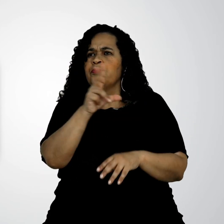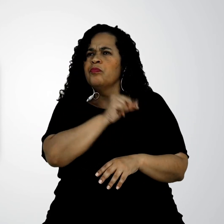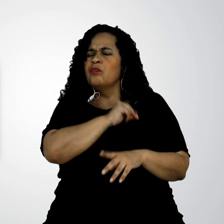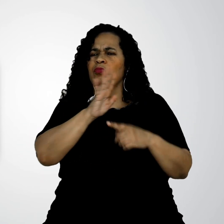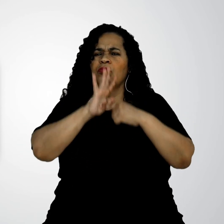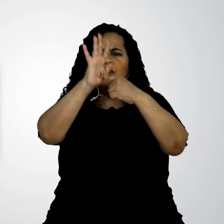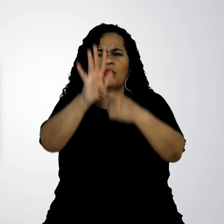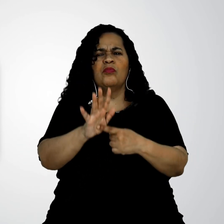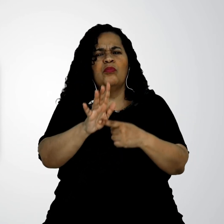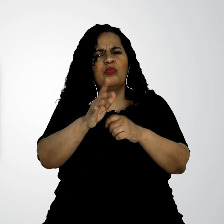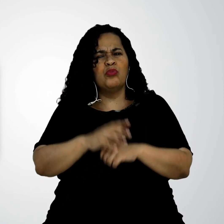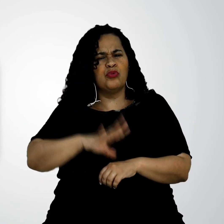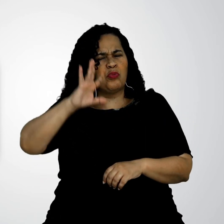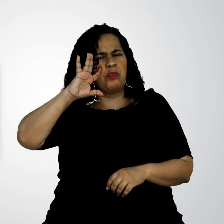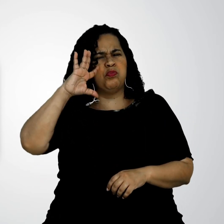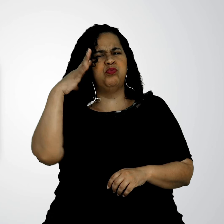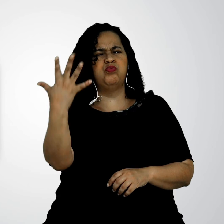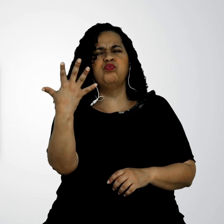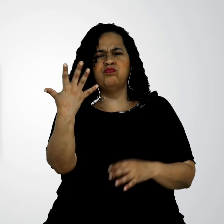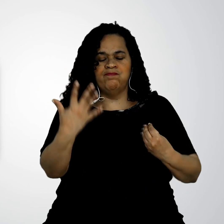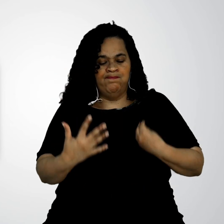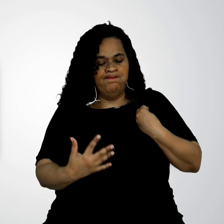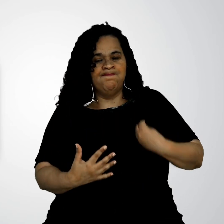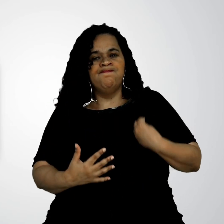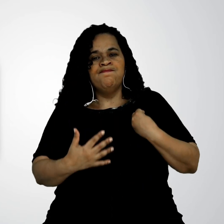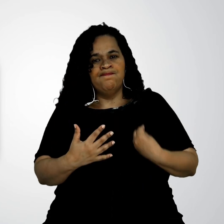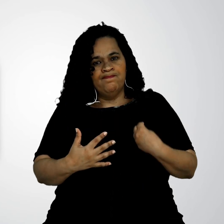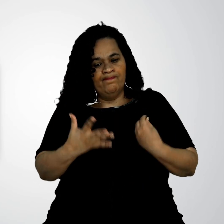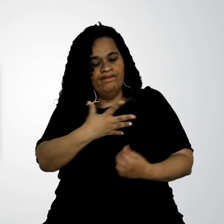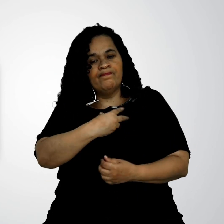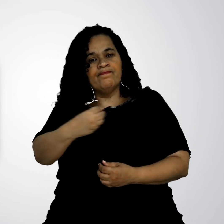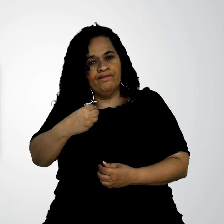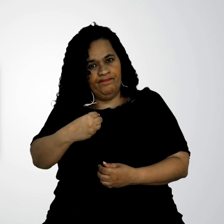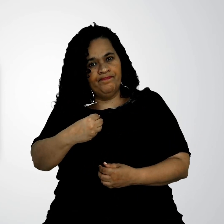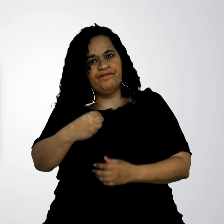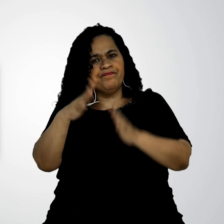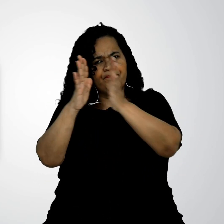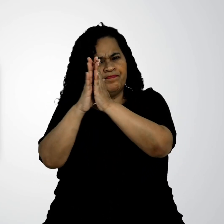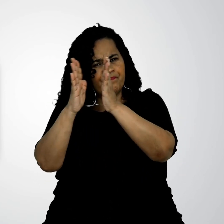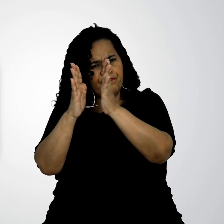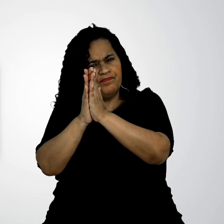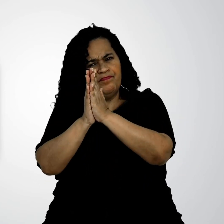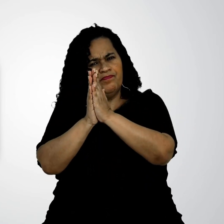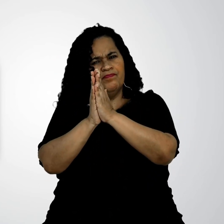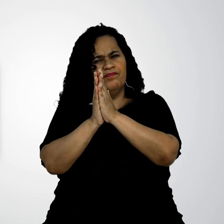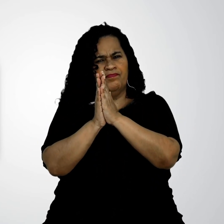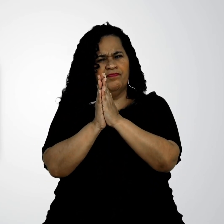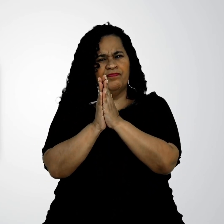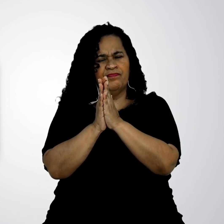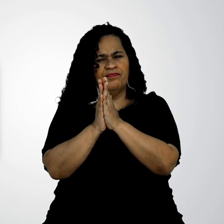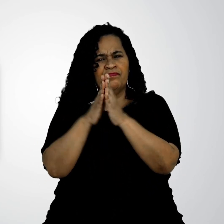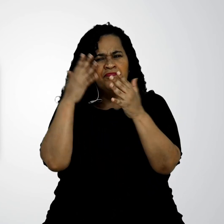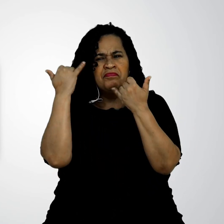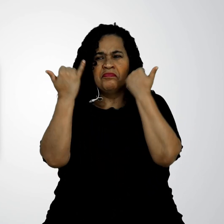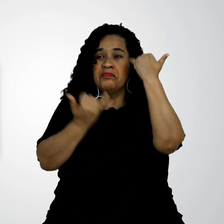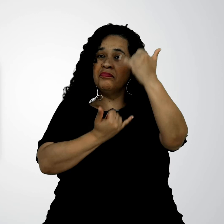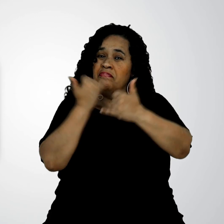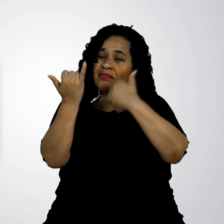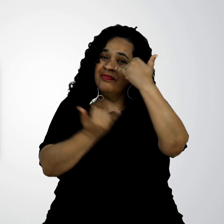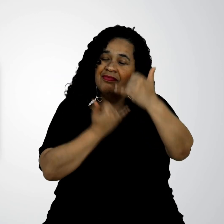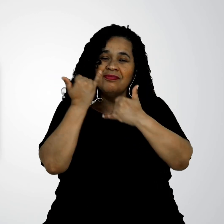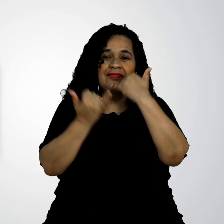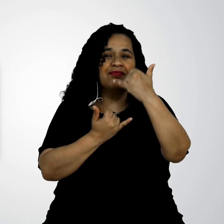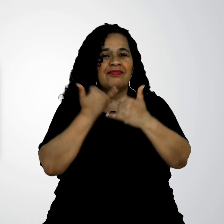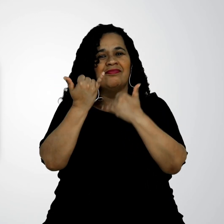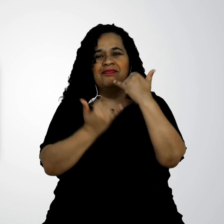resultados naturais. Sentar à mesa, para nós como cristãos, orar à mesa. Ela falou, jogar bola, meia hora de